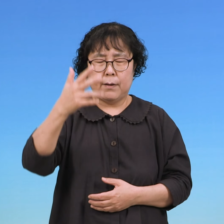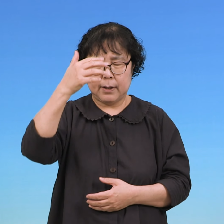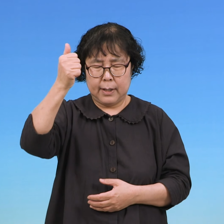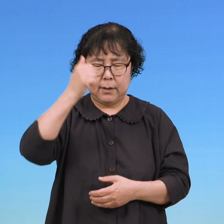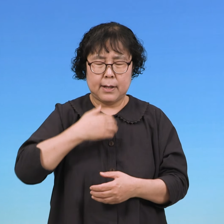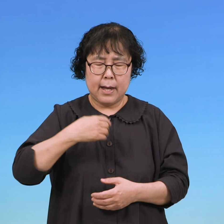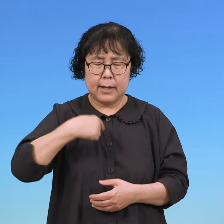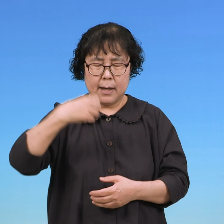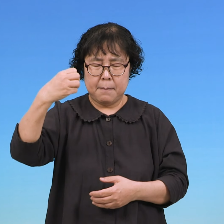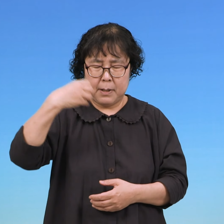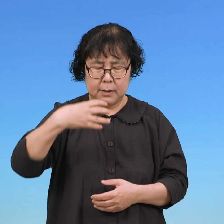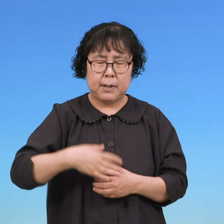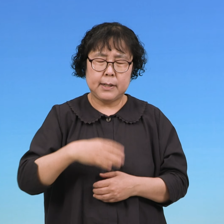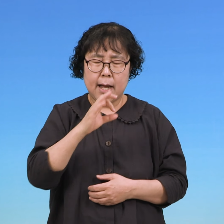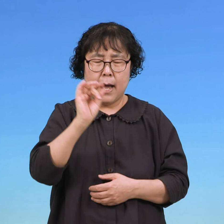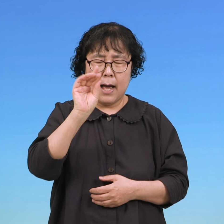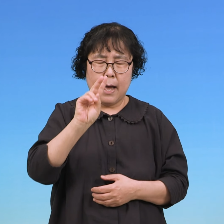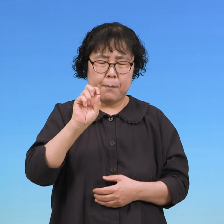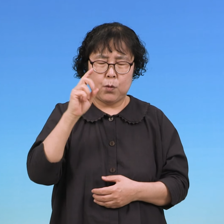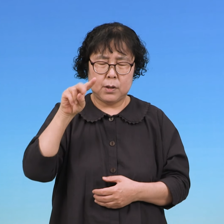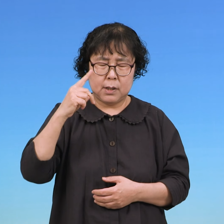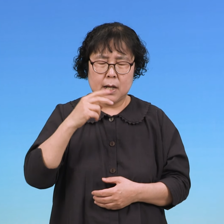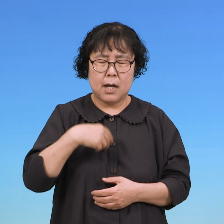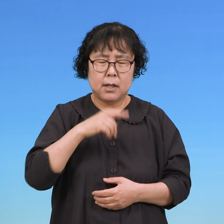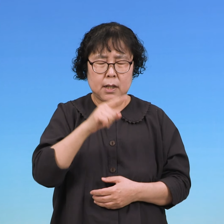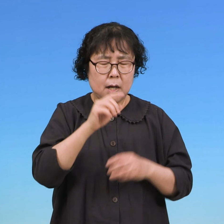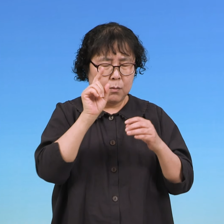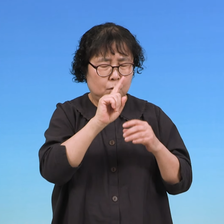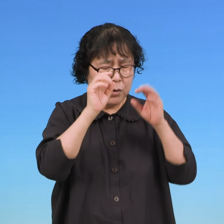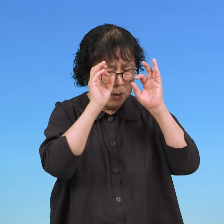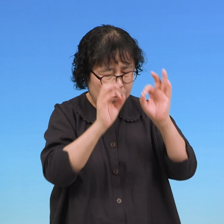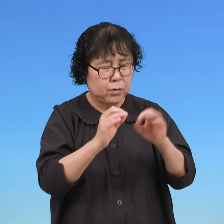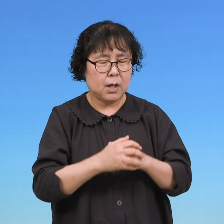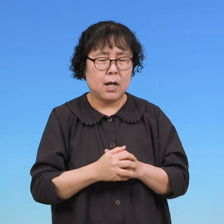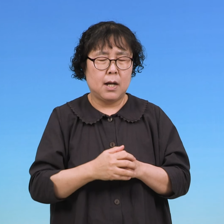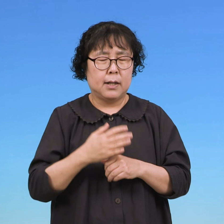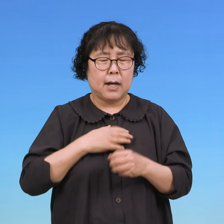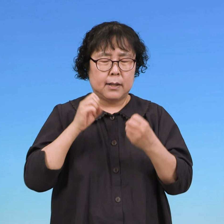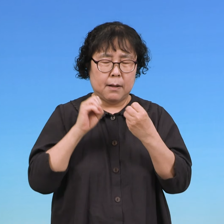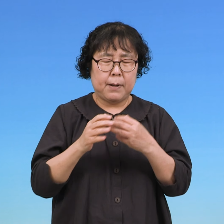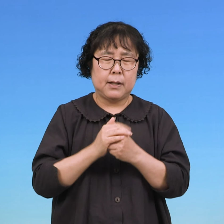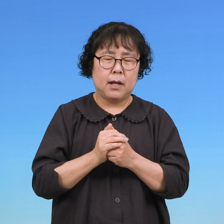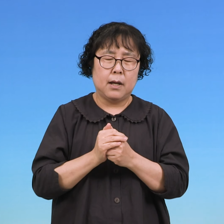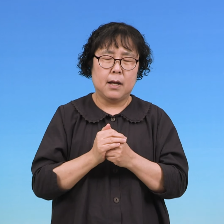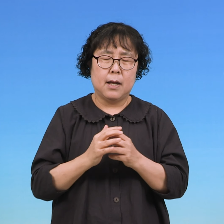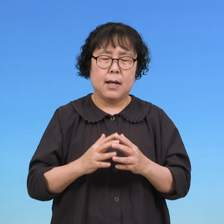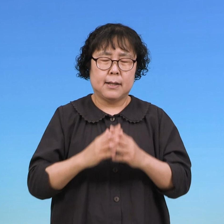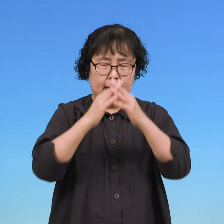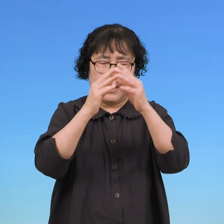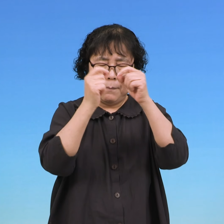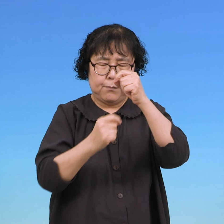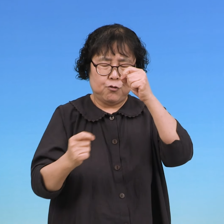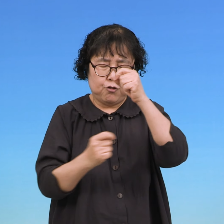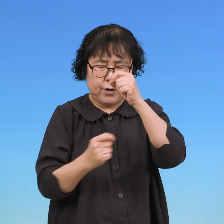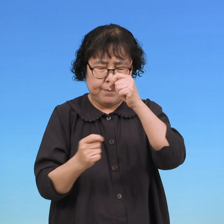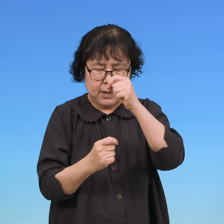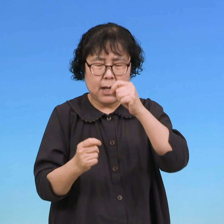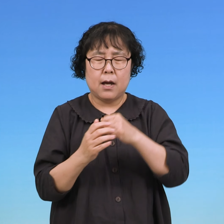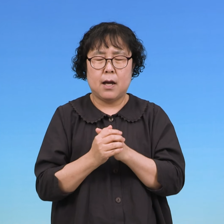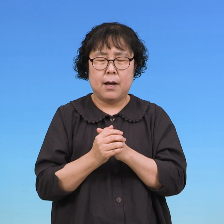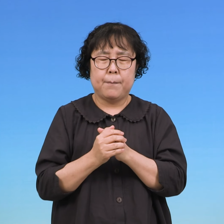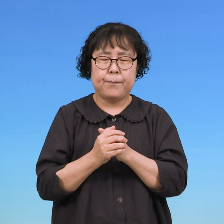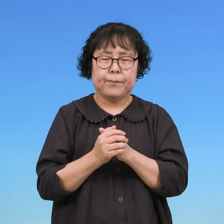여호와께서 내게 이르시되 아모스야 내가 무엇을 보느냐. 내가 대답하되